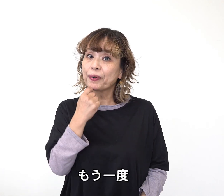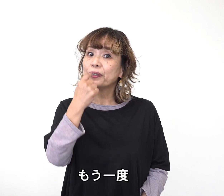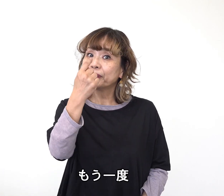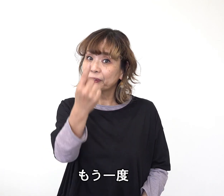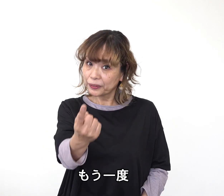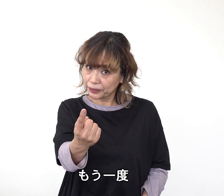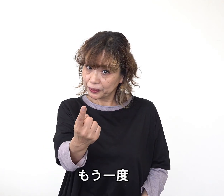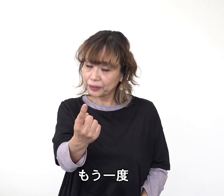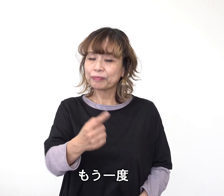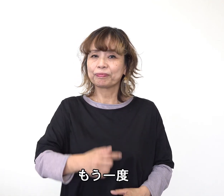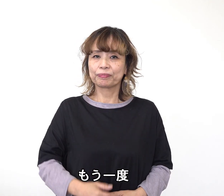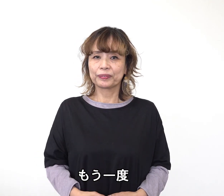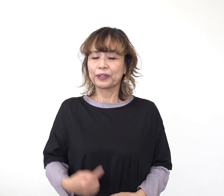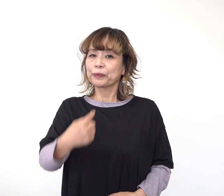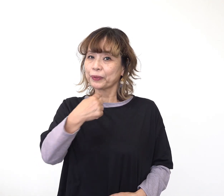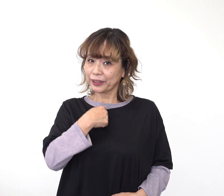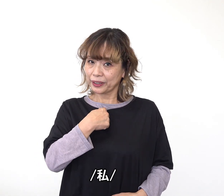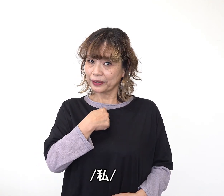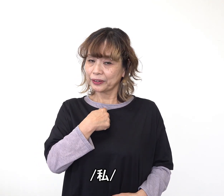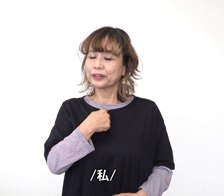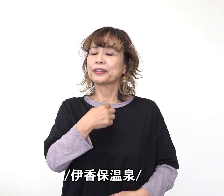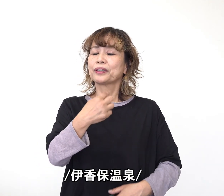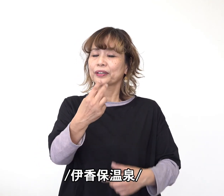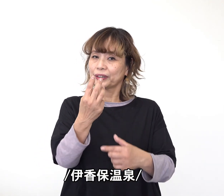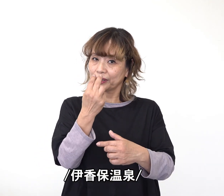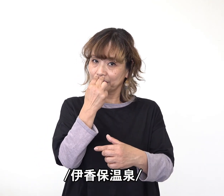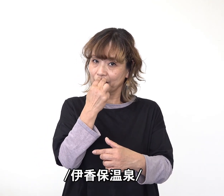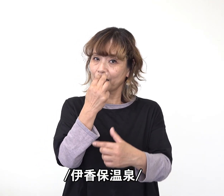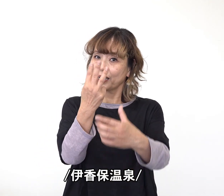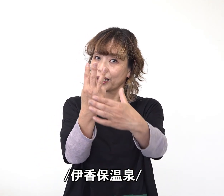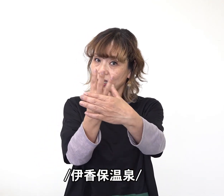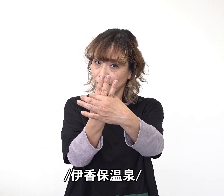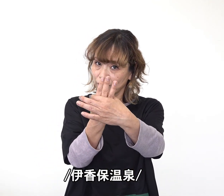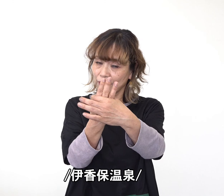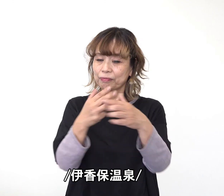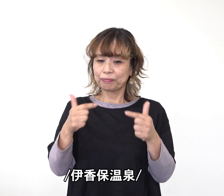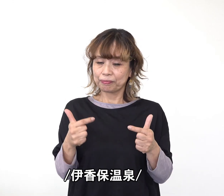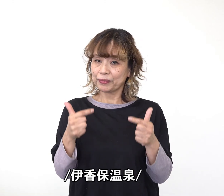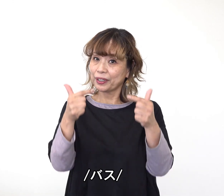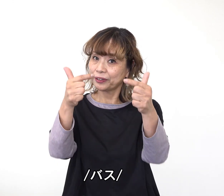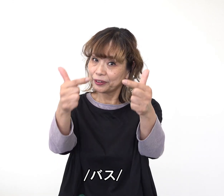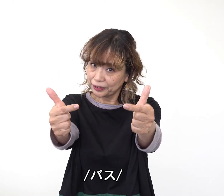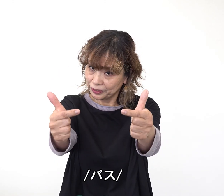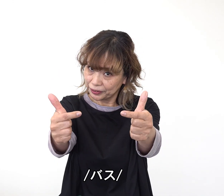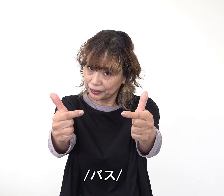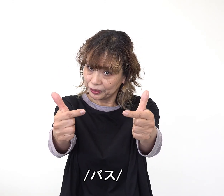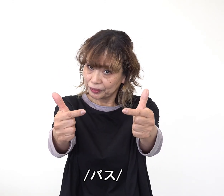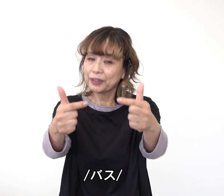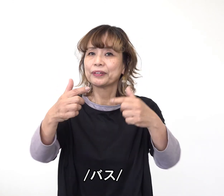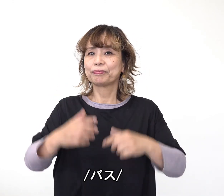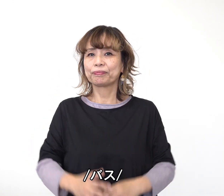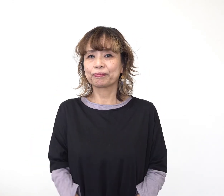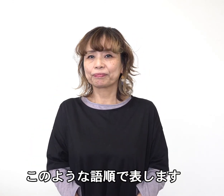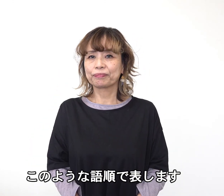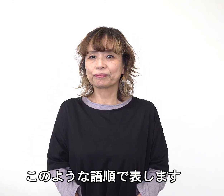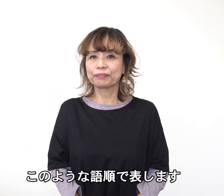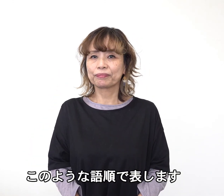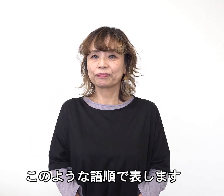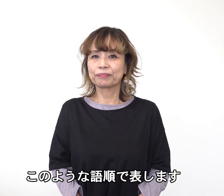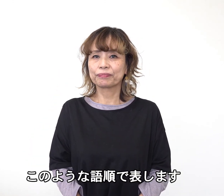もう一度。私、伊香保温泉、バス。このような語順